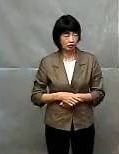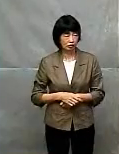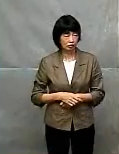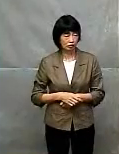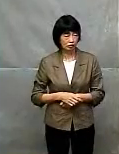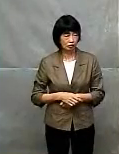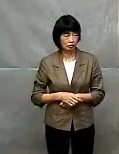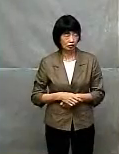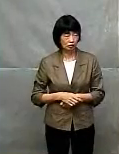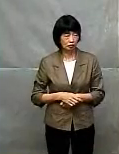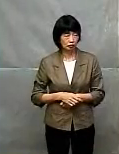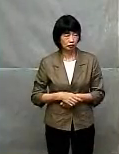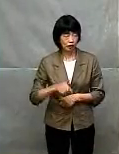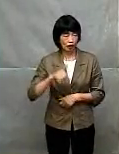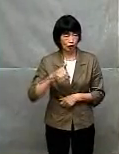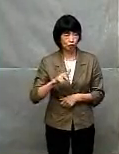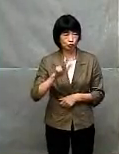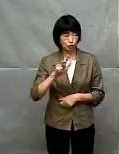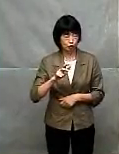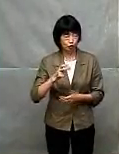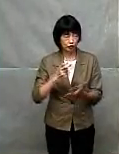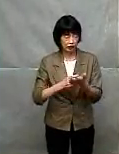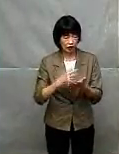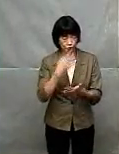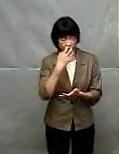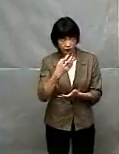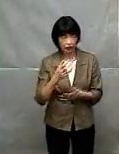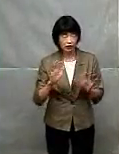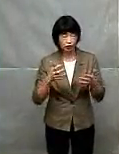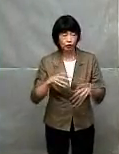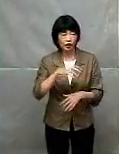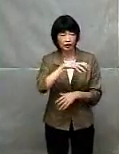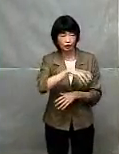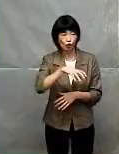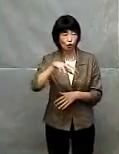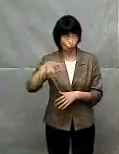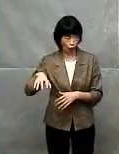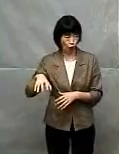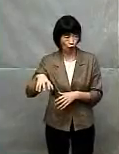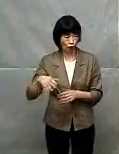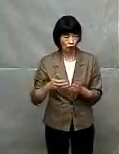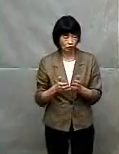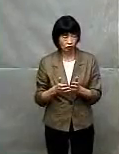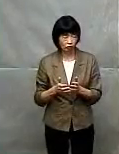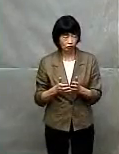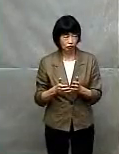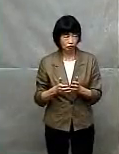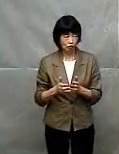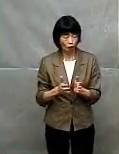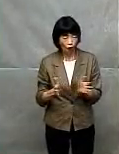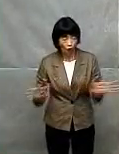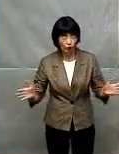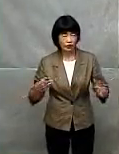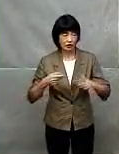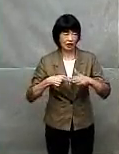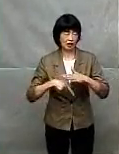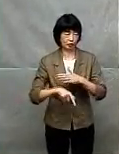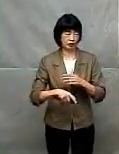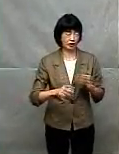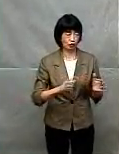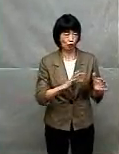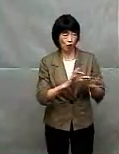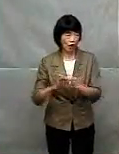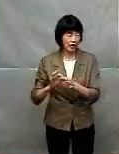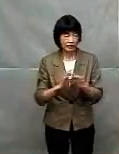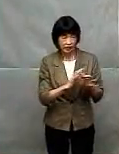ところですね。そういうところの大きな連携、大きな意味での連携といいますか、政府への働き